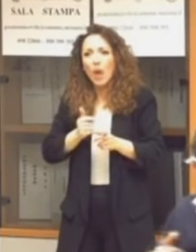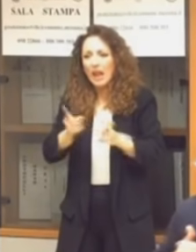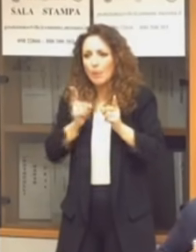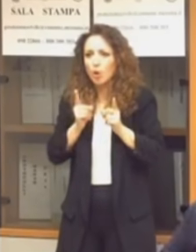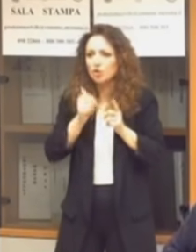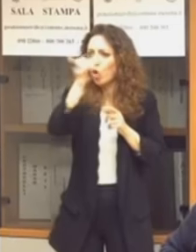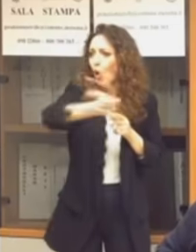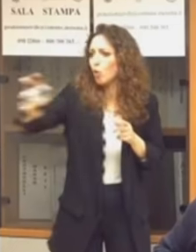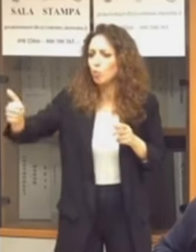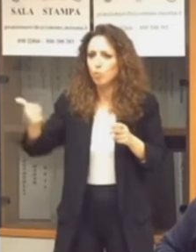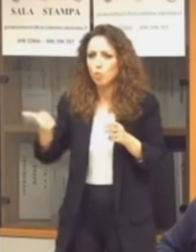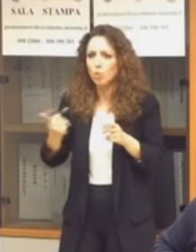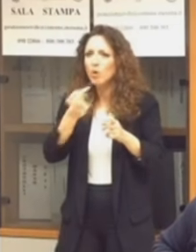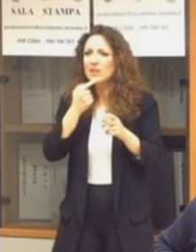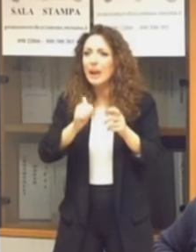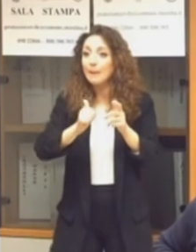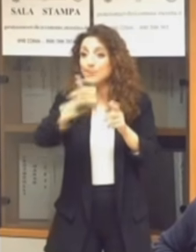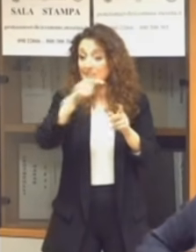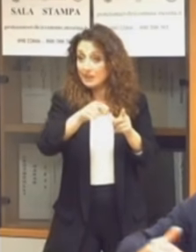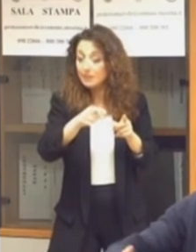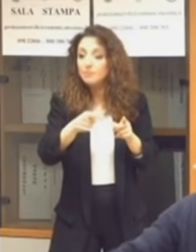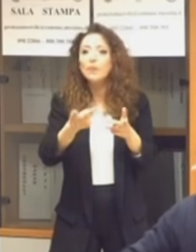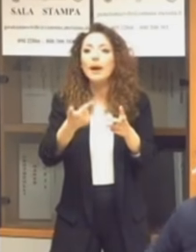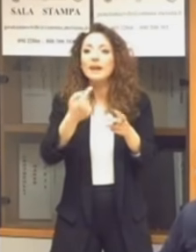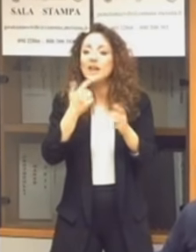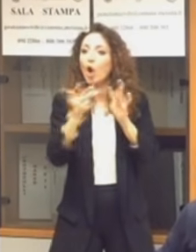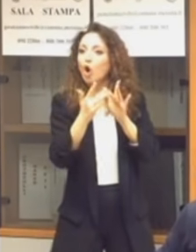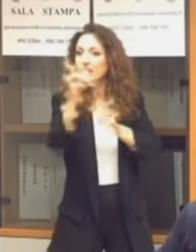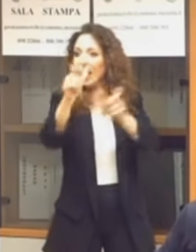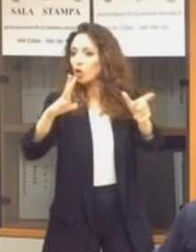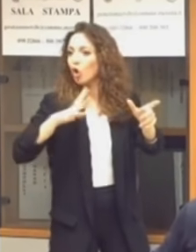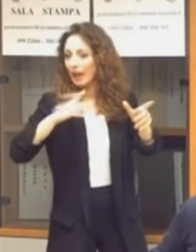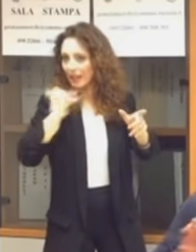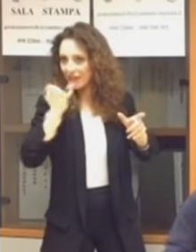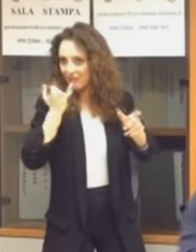lavori esposti alla clientela, a chi sta nei presidi sanitari.